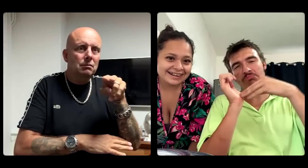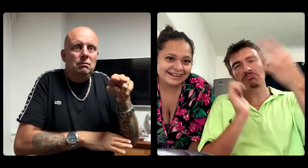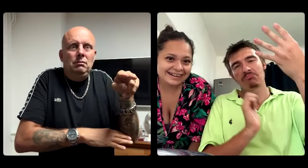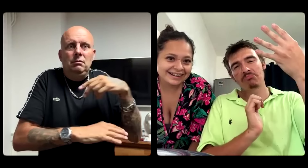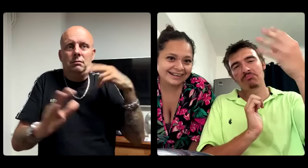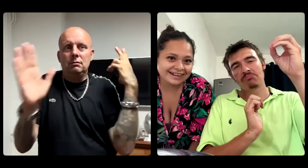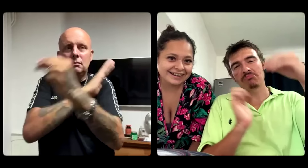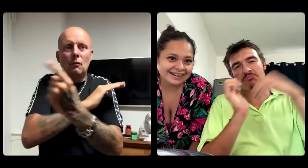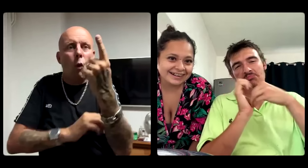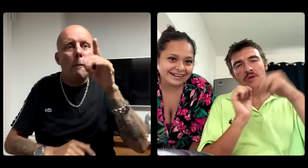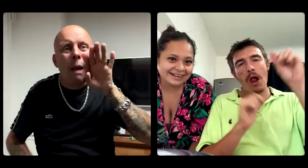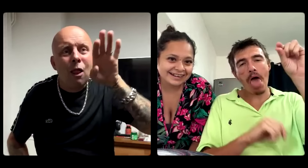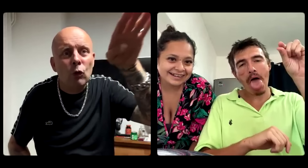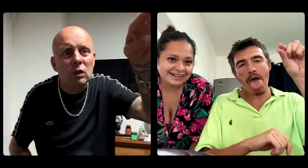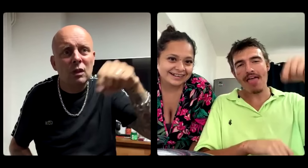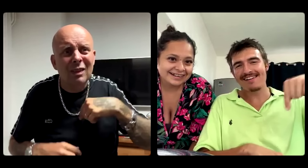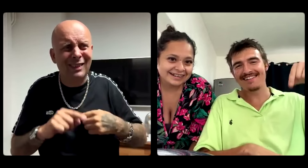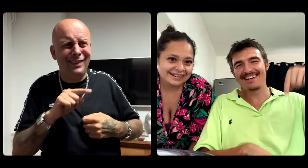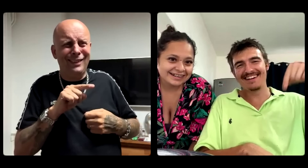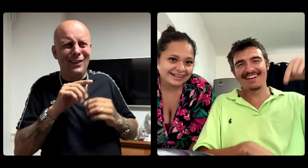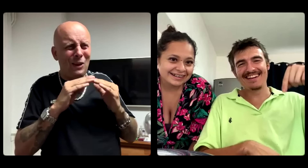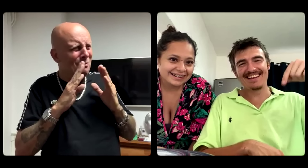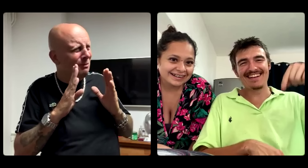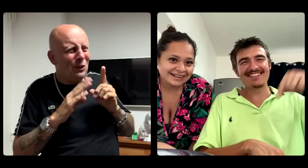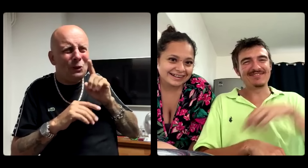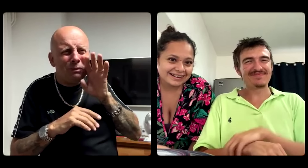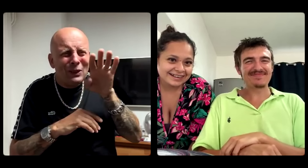Ja, maar dat heb ik nu toch niet meer. Wat de fuck aan met jou?